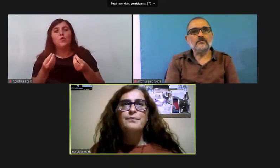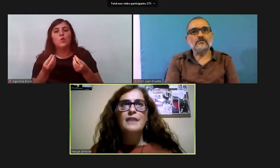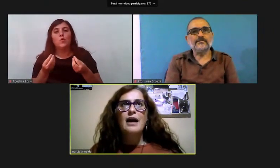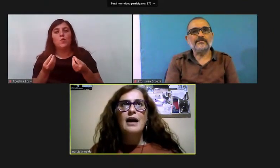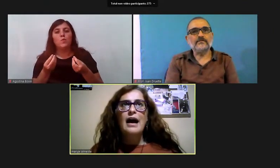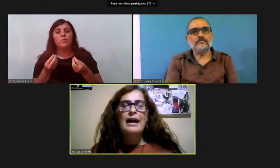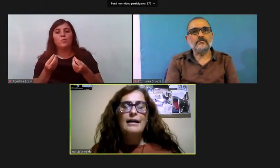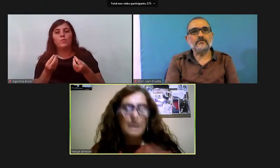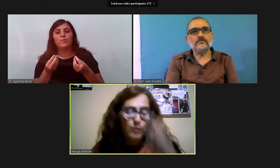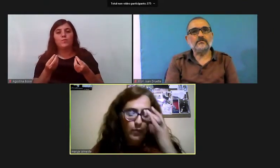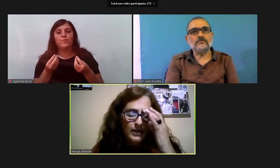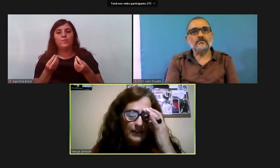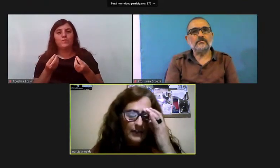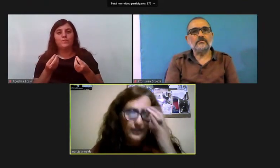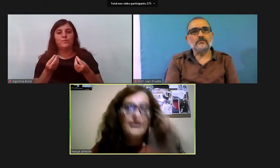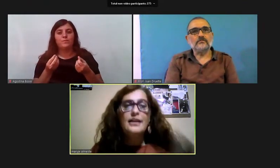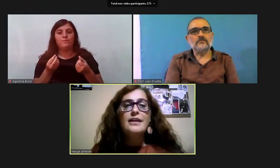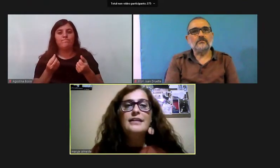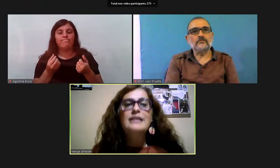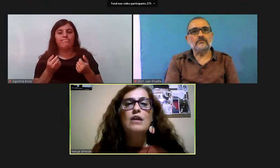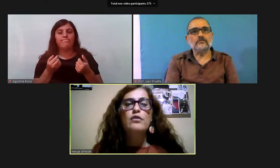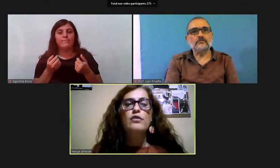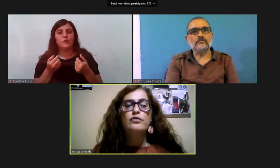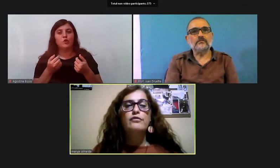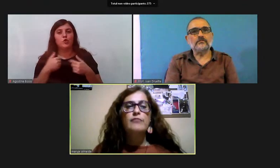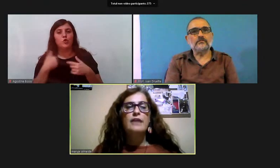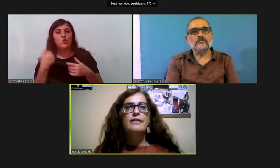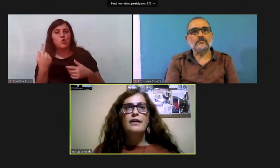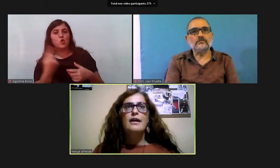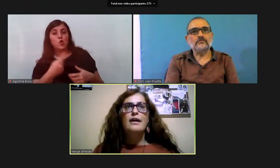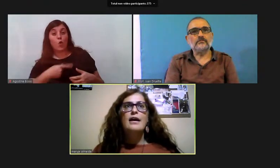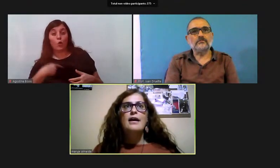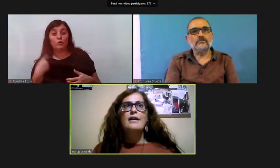ponerse al frente de distintos